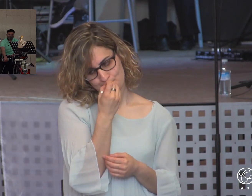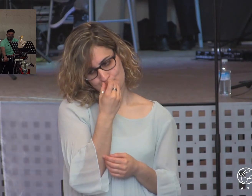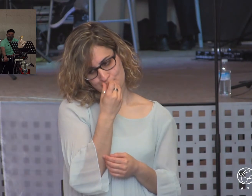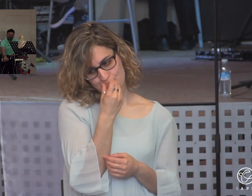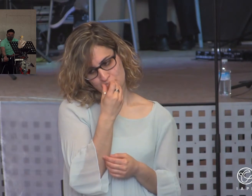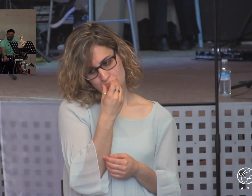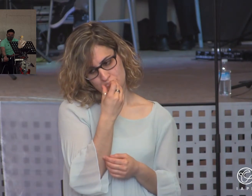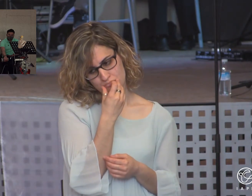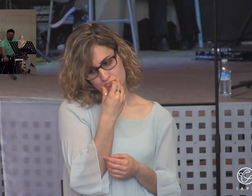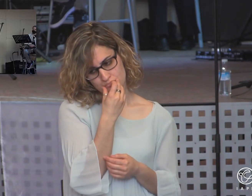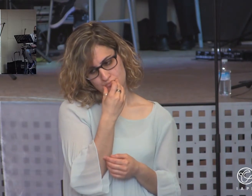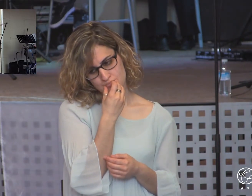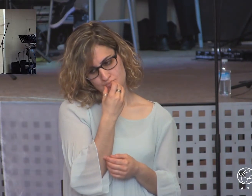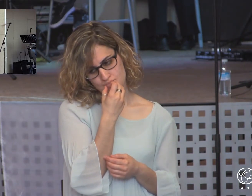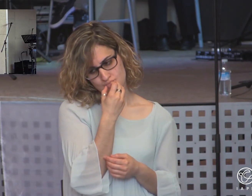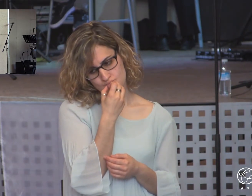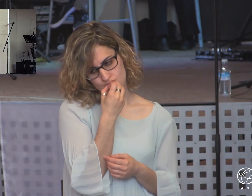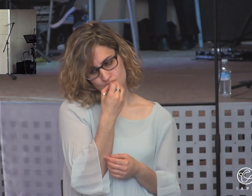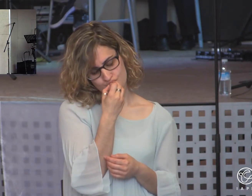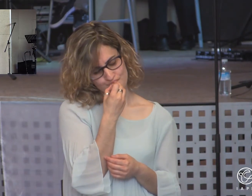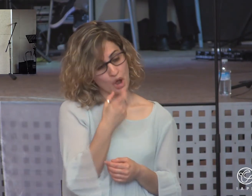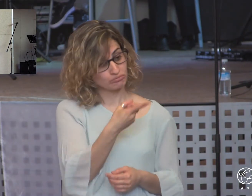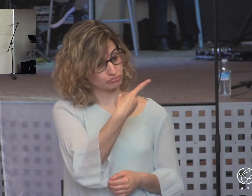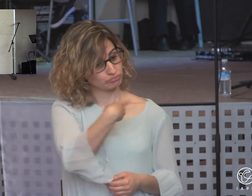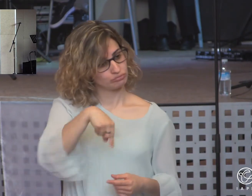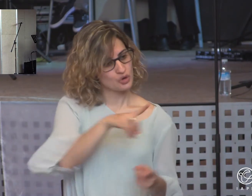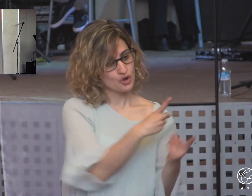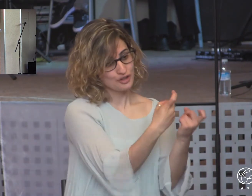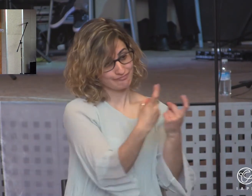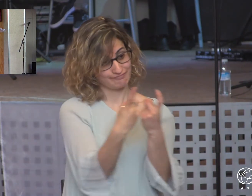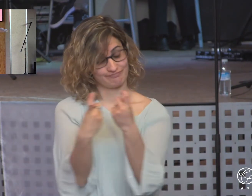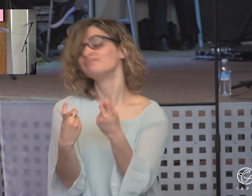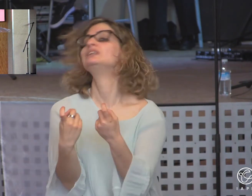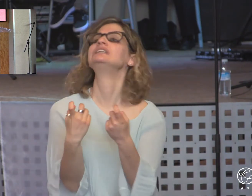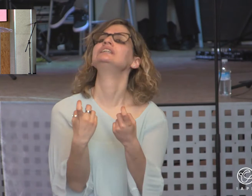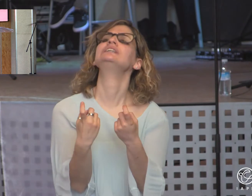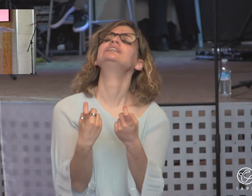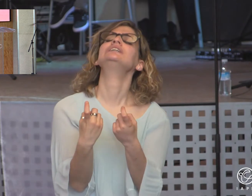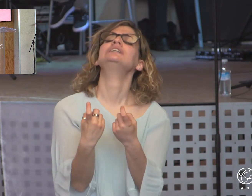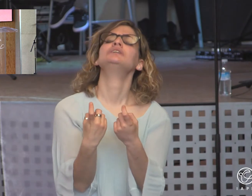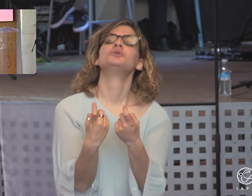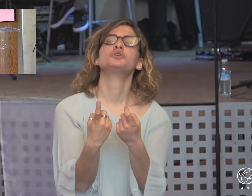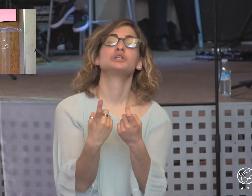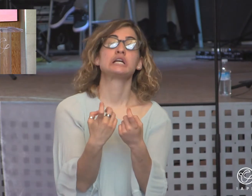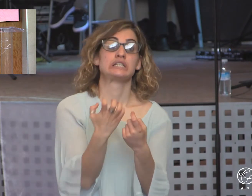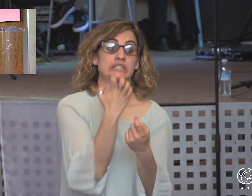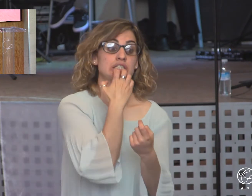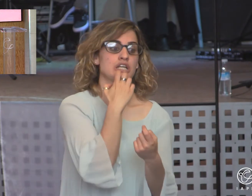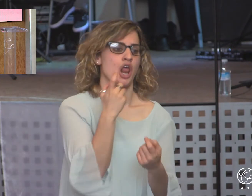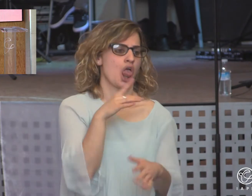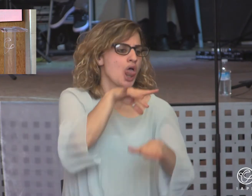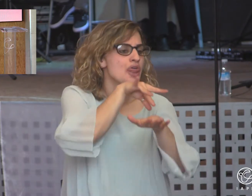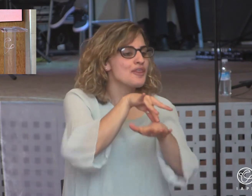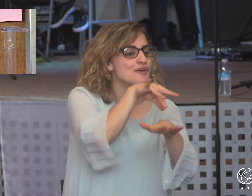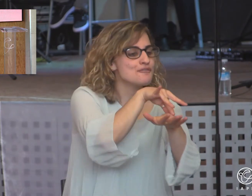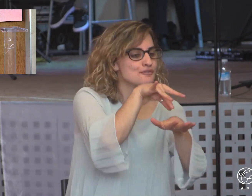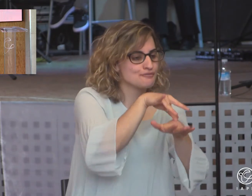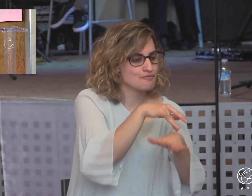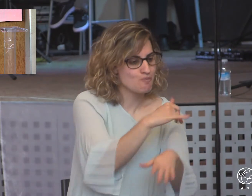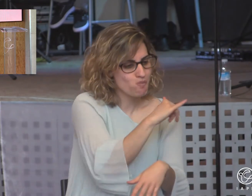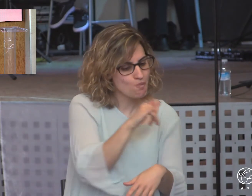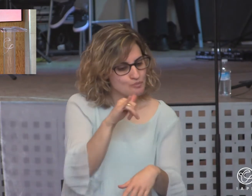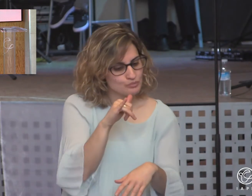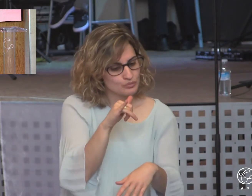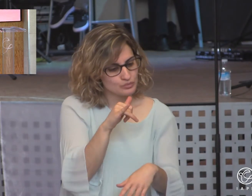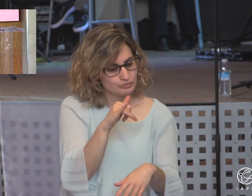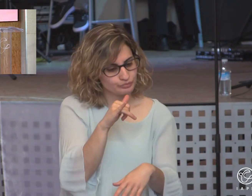necesitas, si estás enfermo, este es el lugar, este es el sitio de la